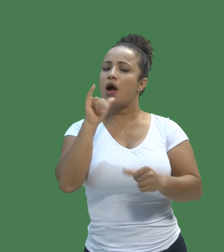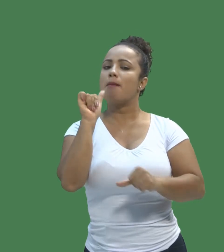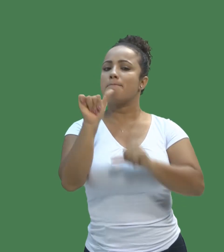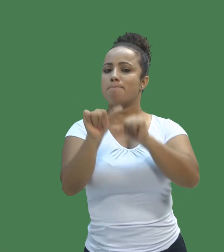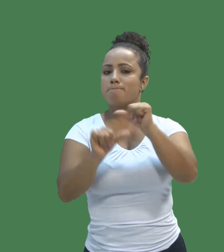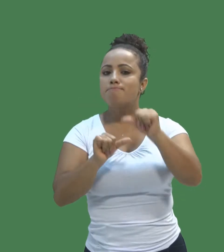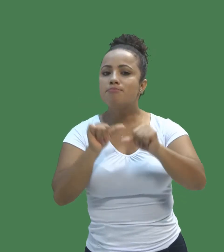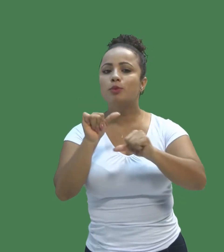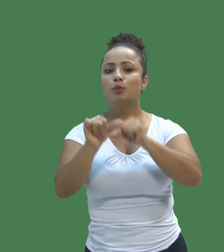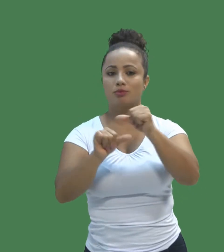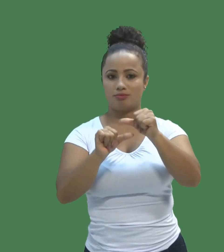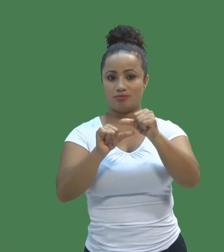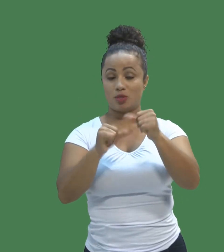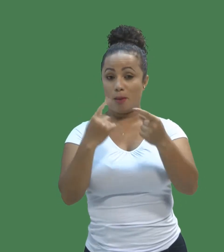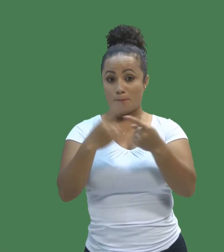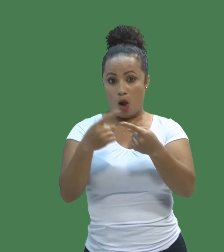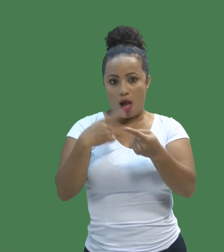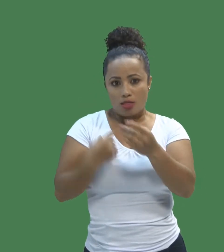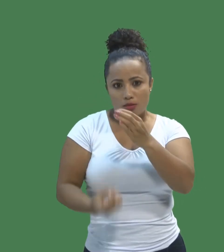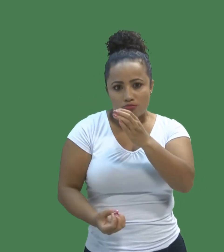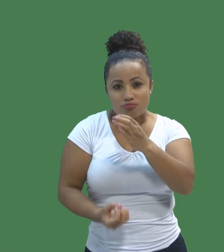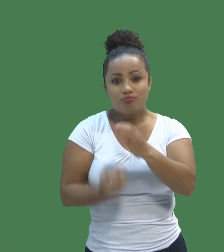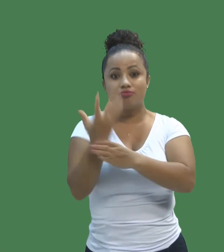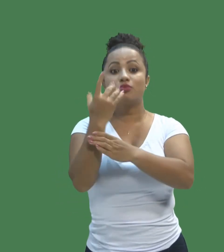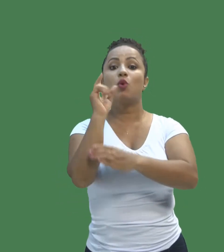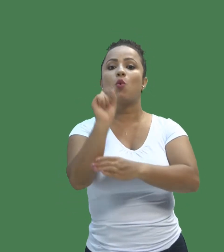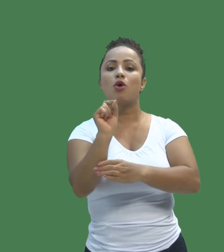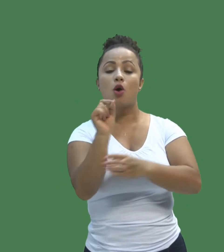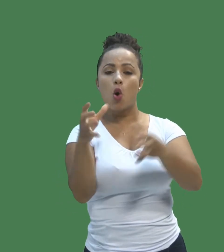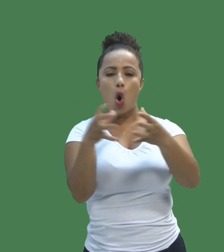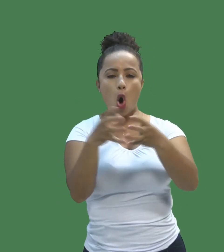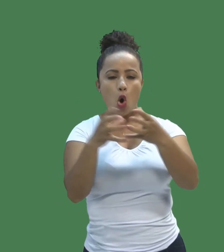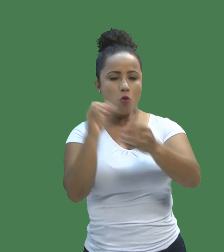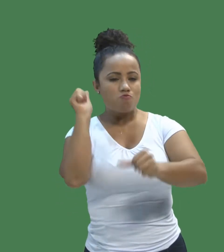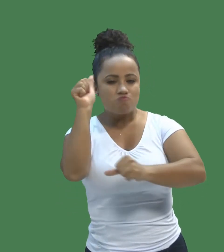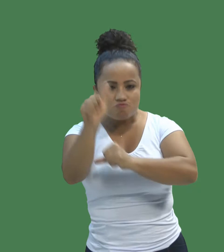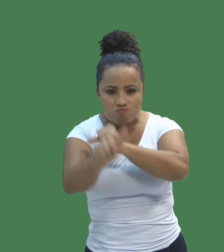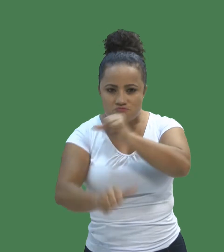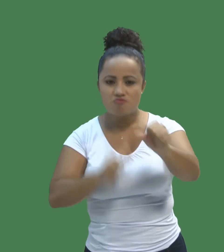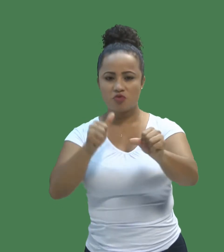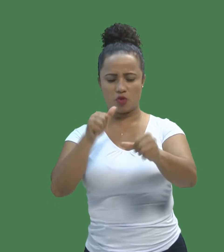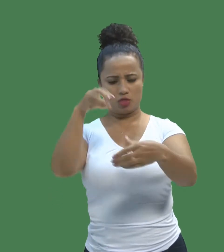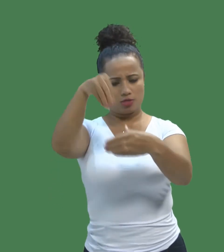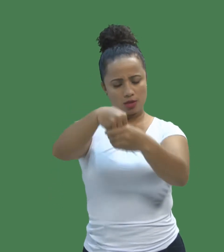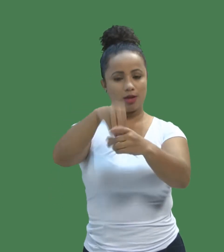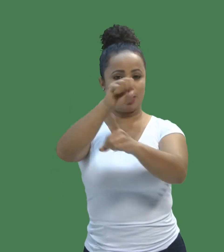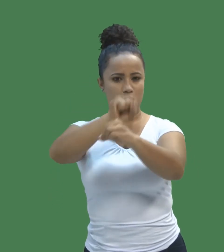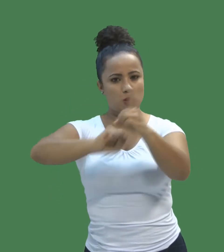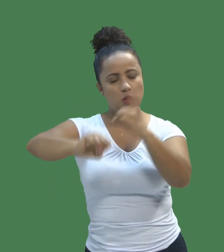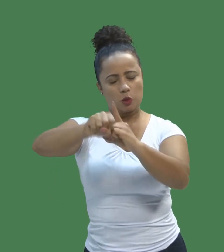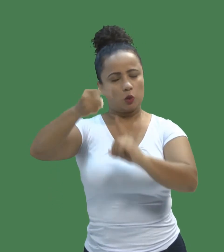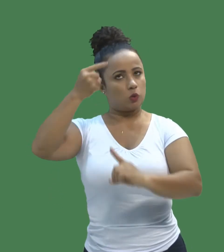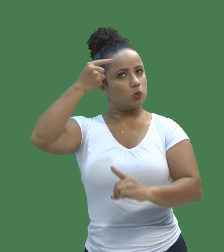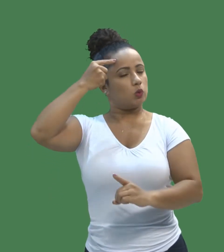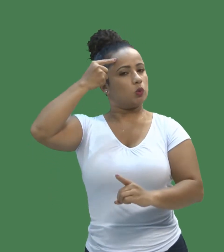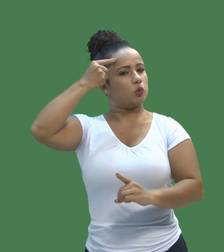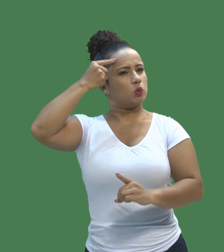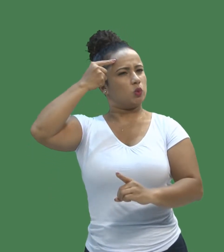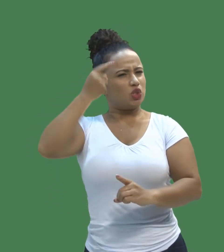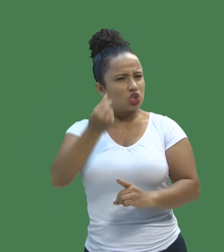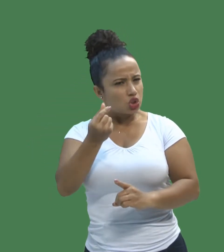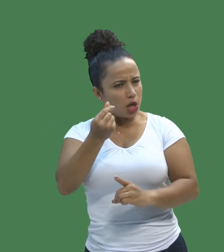transitório, diante do aparecimento iminente de uma classe revolucionária no seio